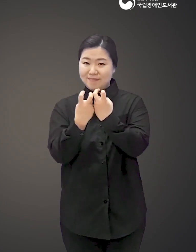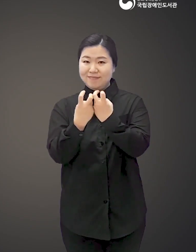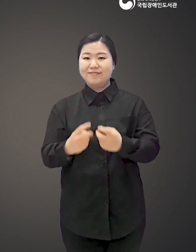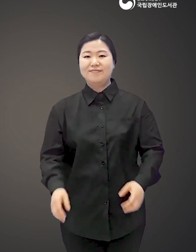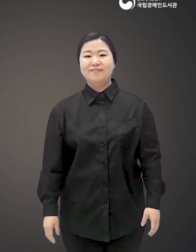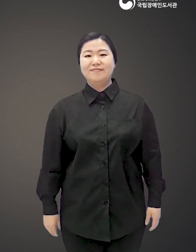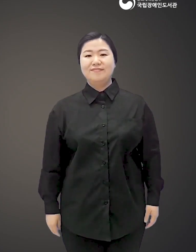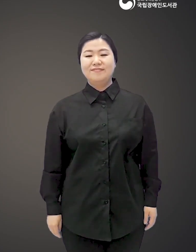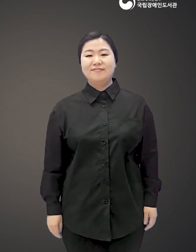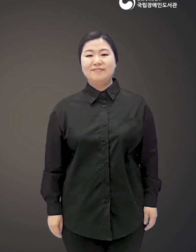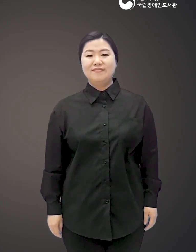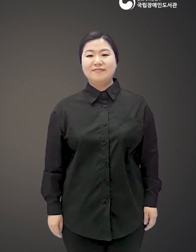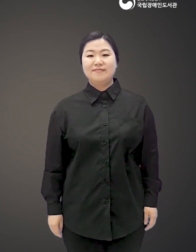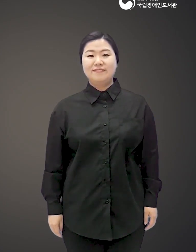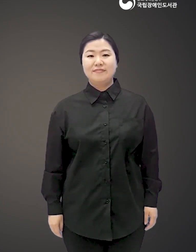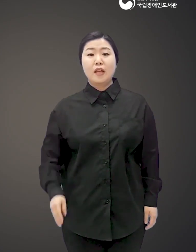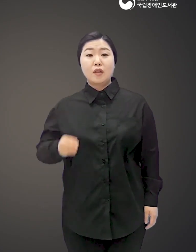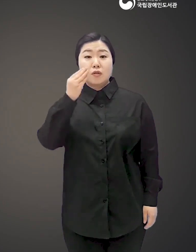비법.